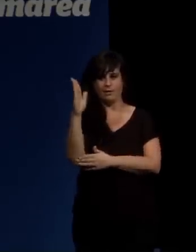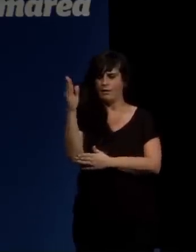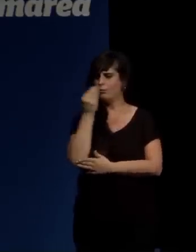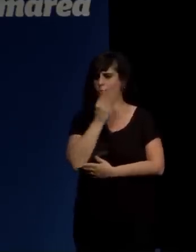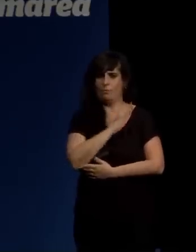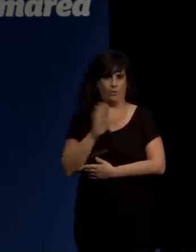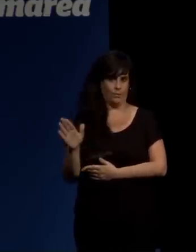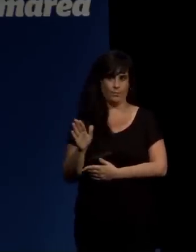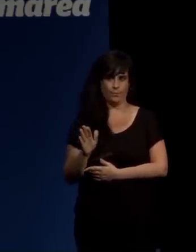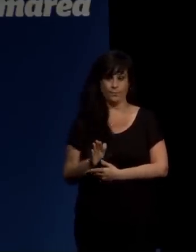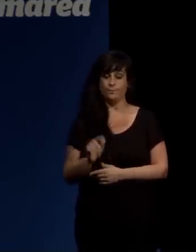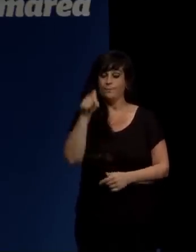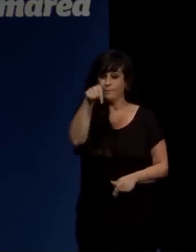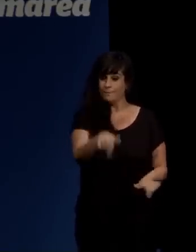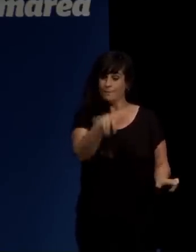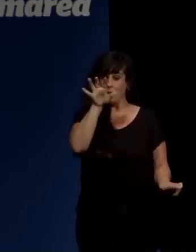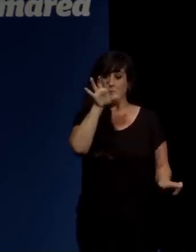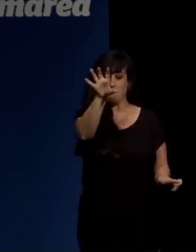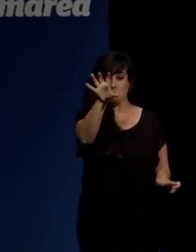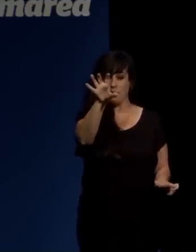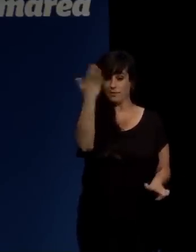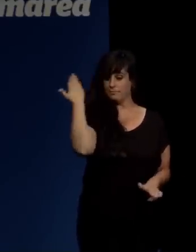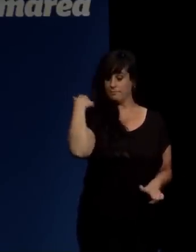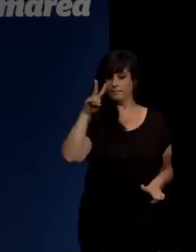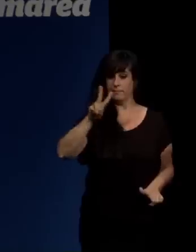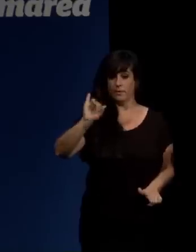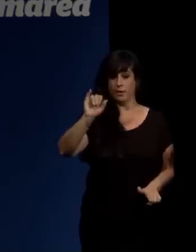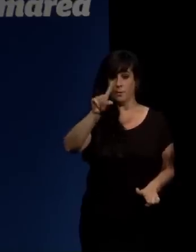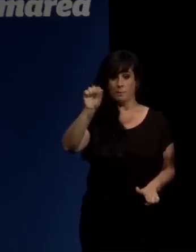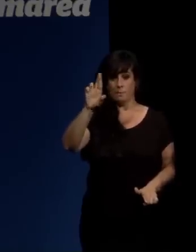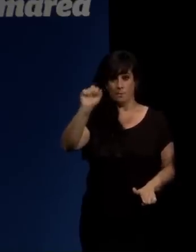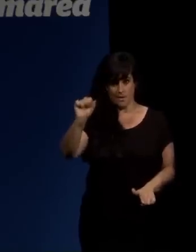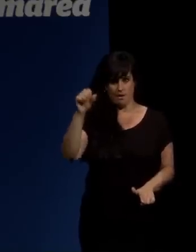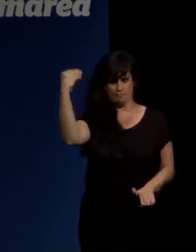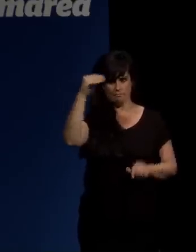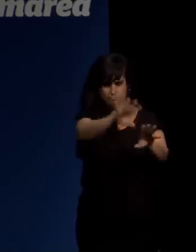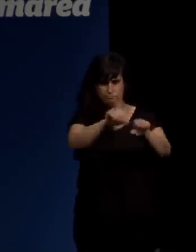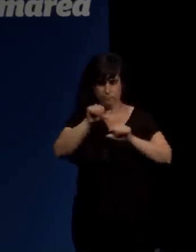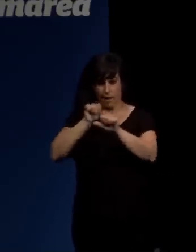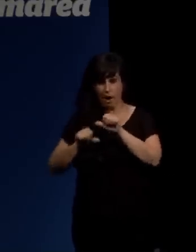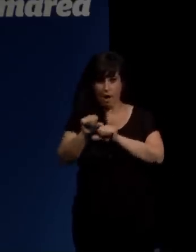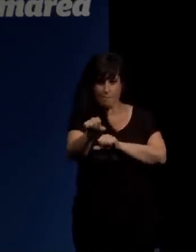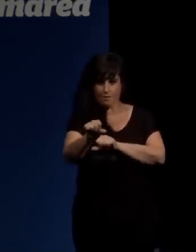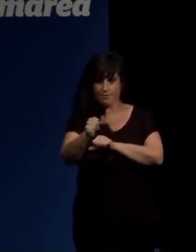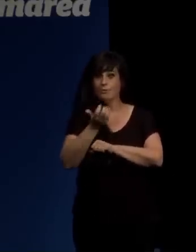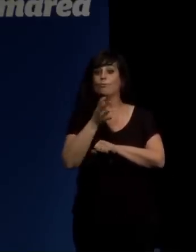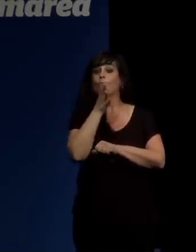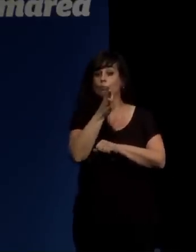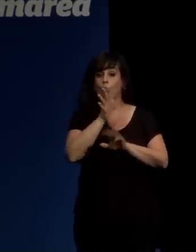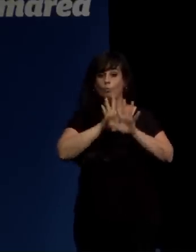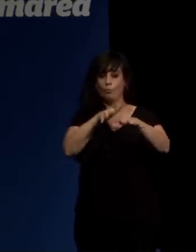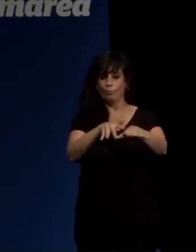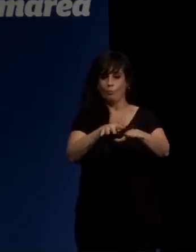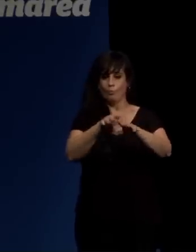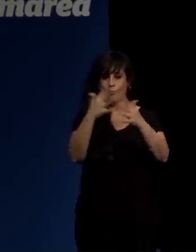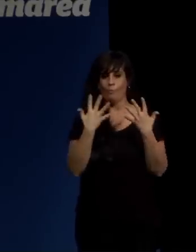país que, cando Luís Villares chega á presidencia, cando en Marea teña maioría no Parlamento de